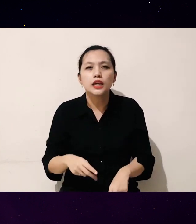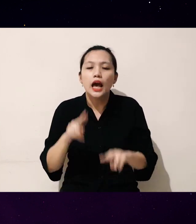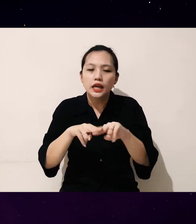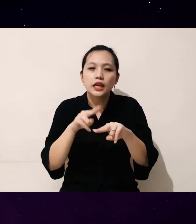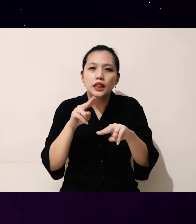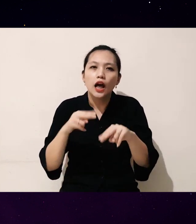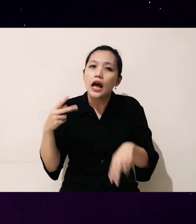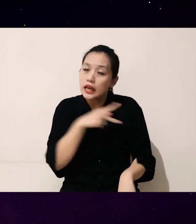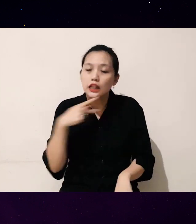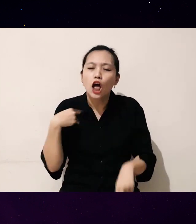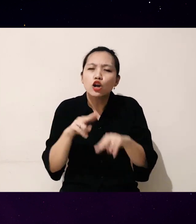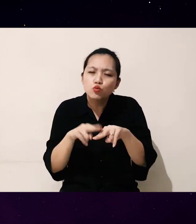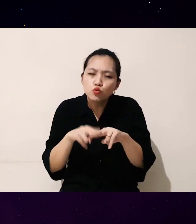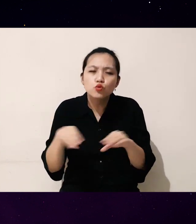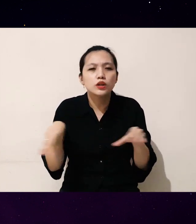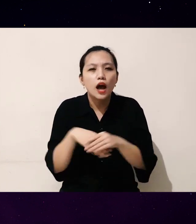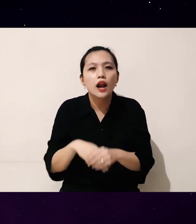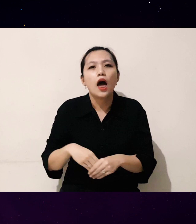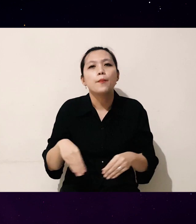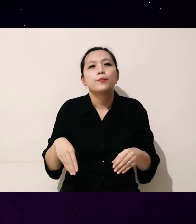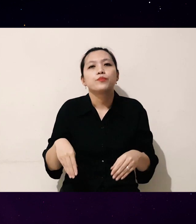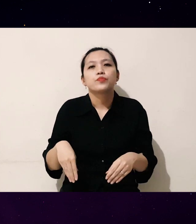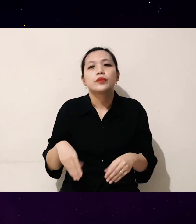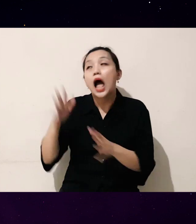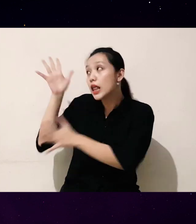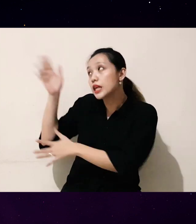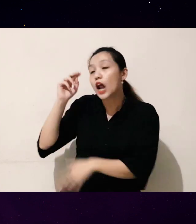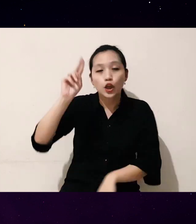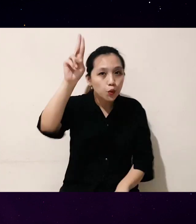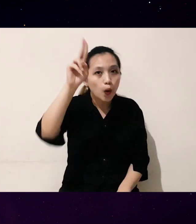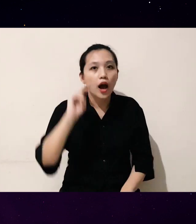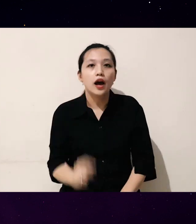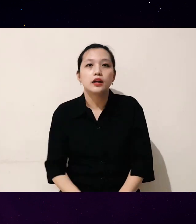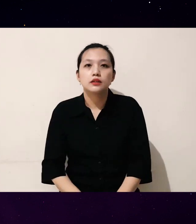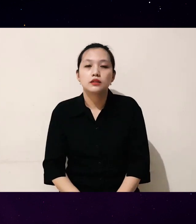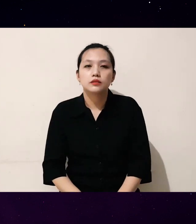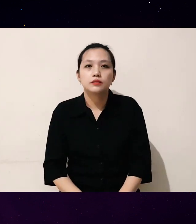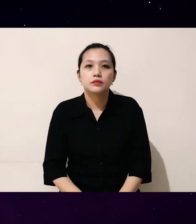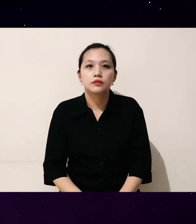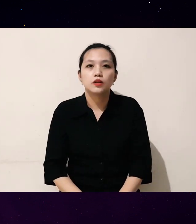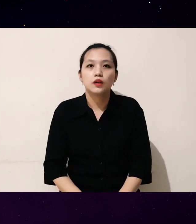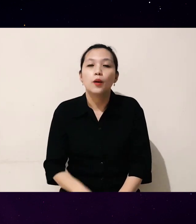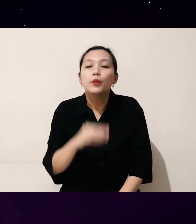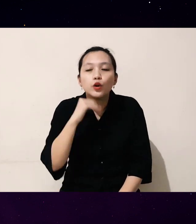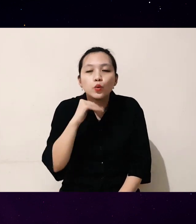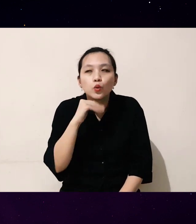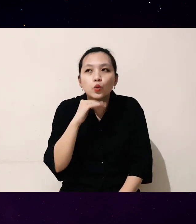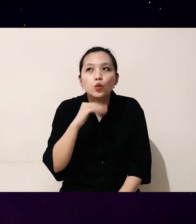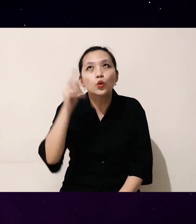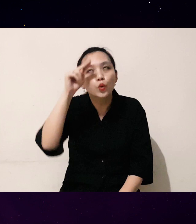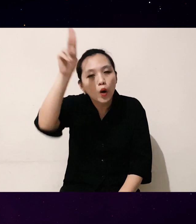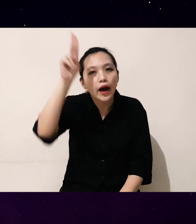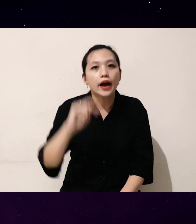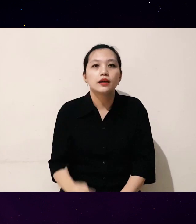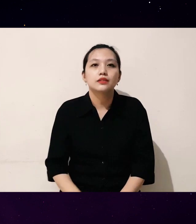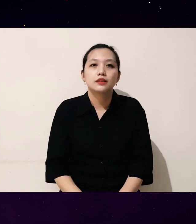Dia. Karena Dia adalah penulis hidup kita, Dia adalah pencipta kita, dan pembuka jalan-jalan bagi